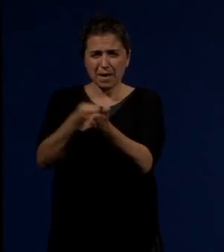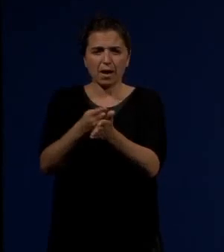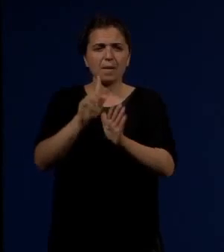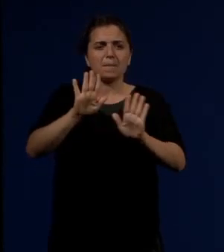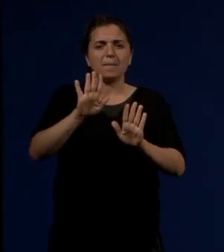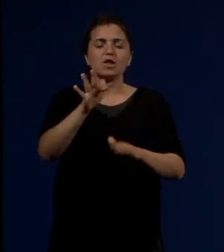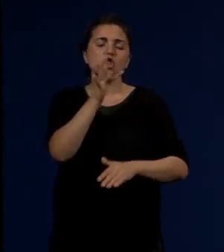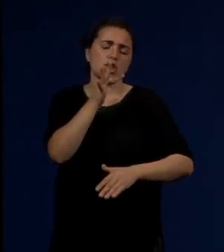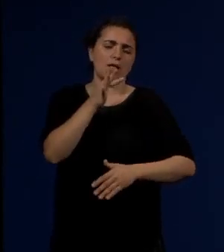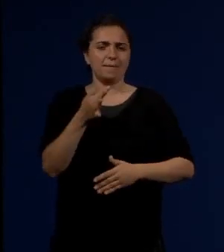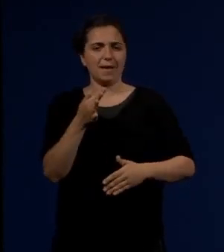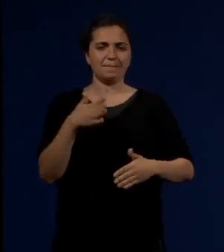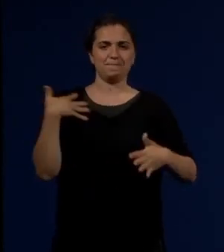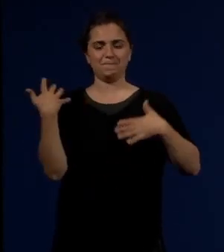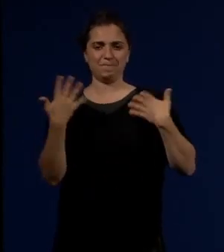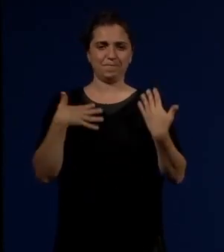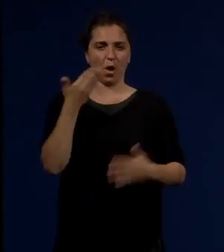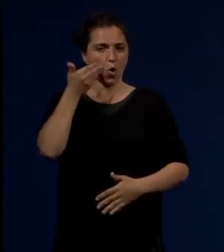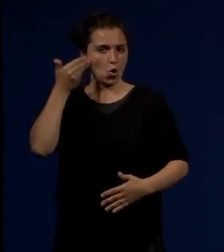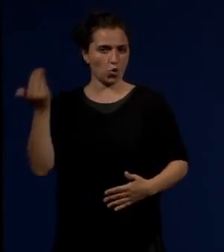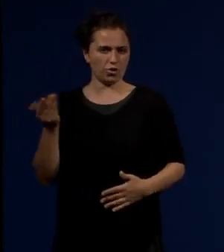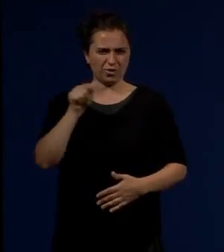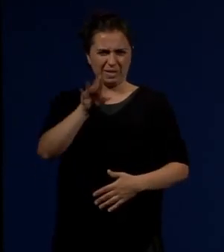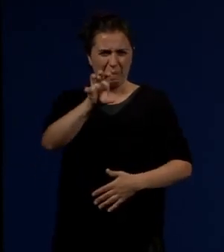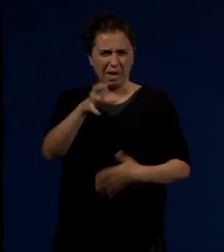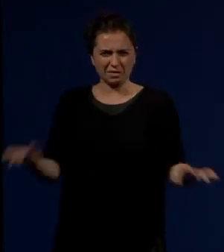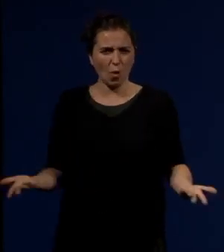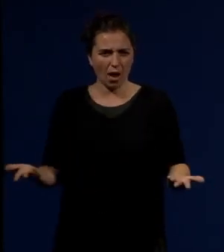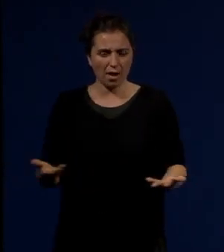austeridade. Que país é este?